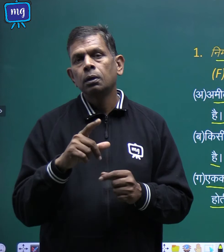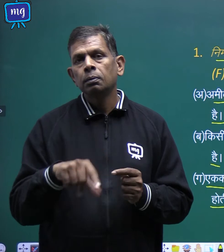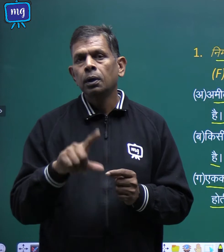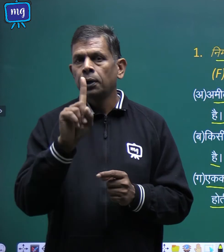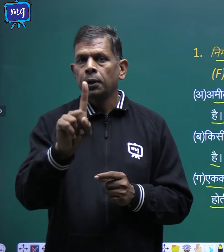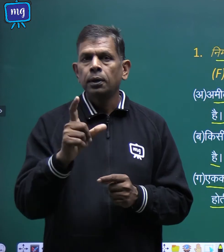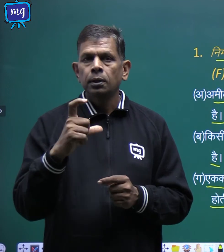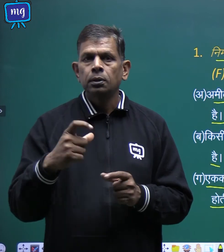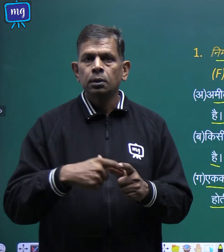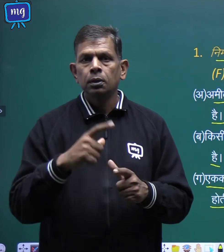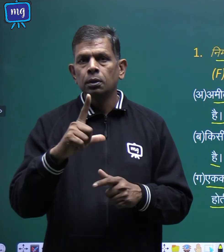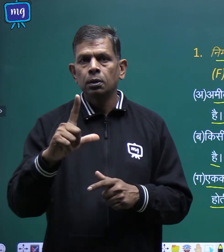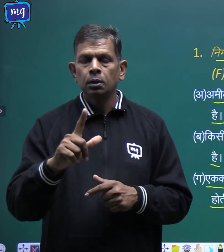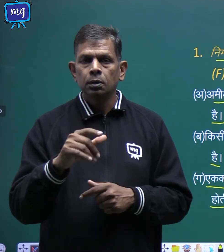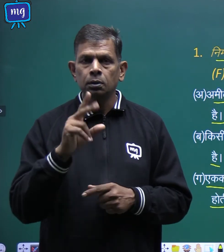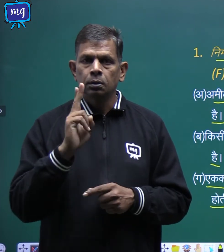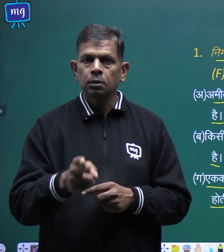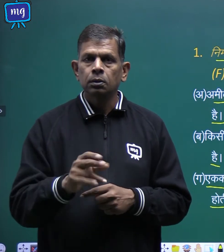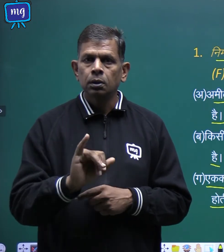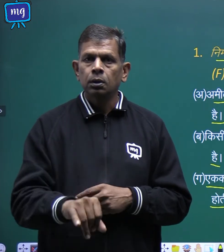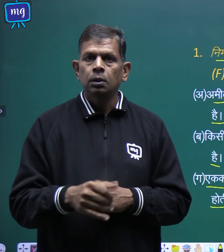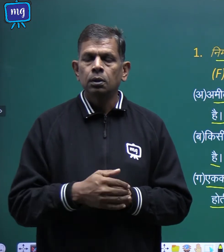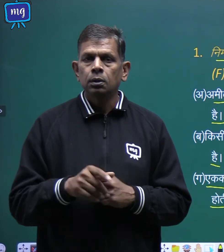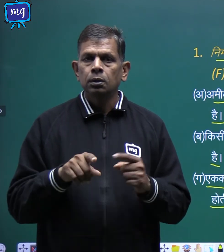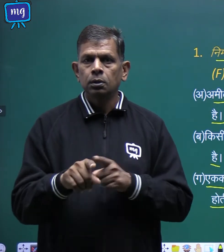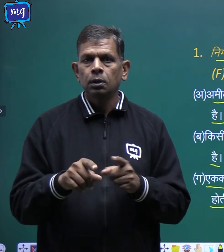एक ही कोशिका होती है, जैसे अमीबा,